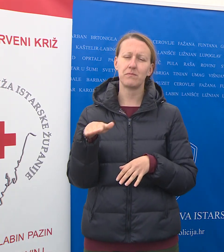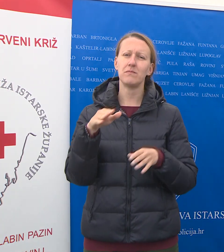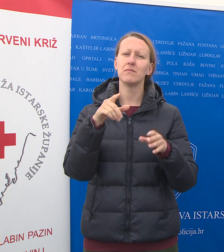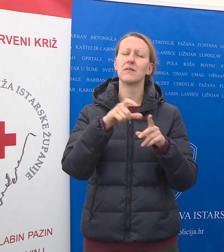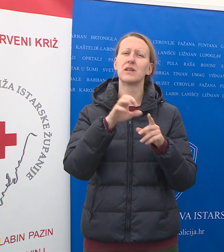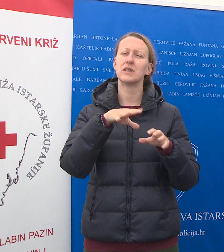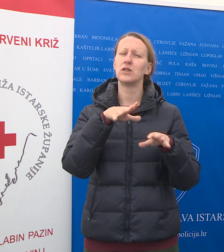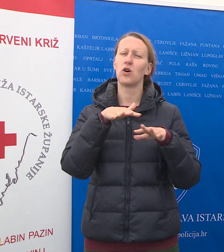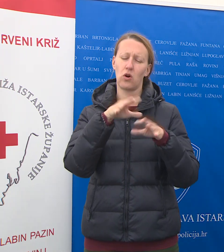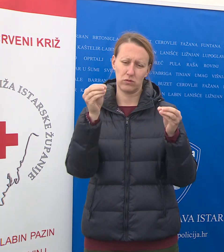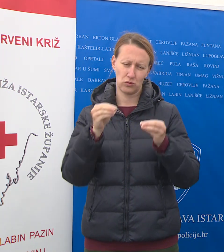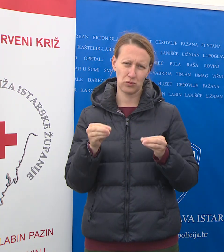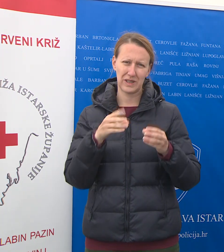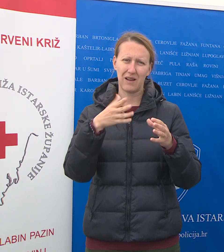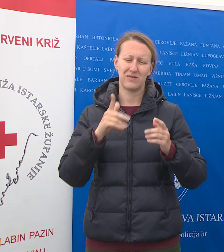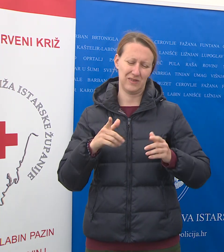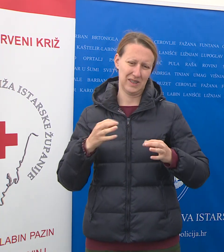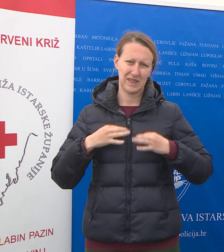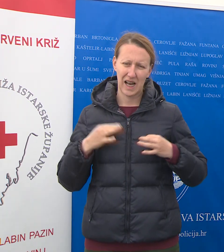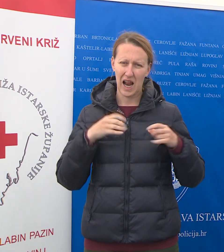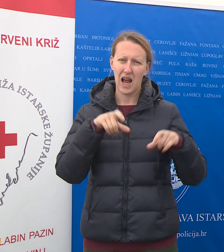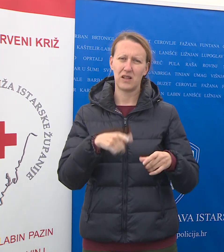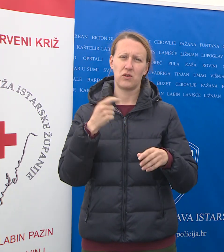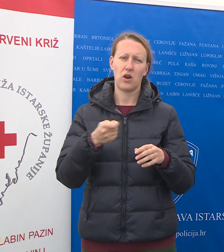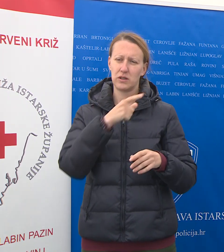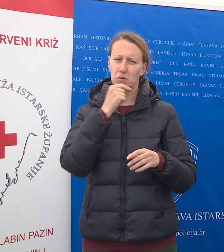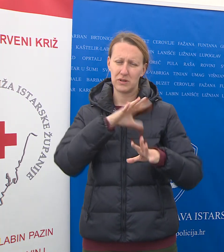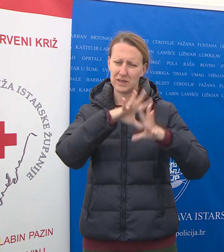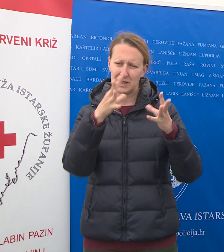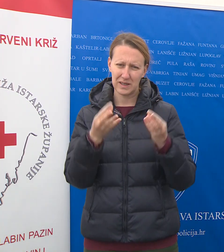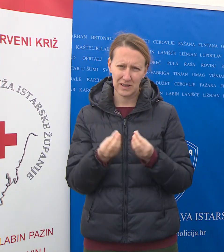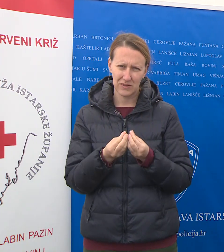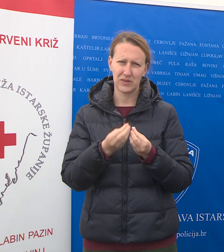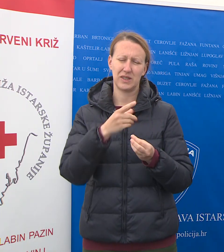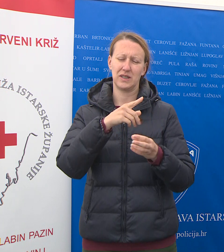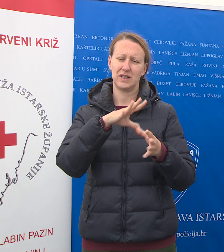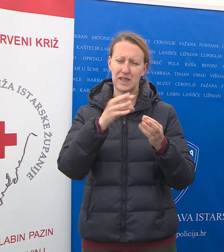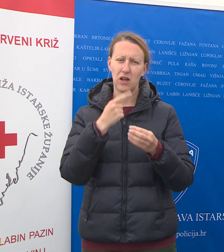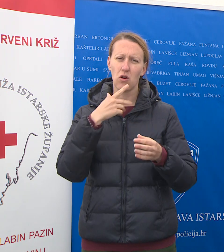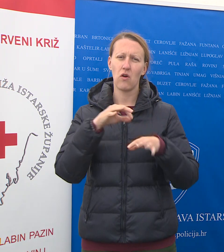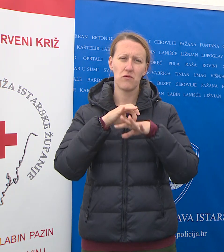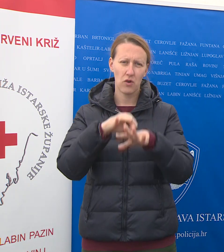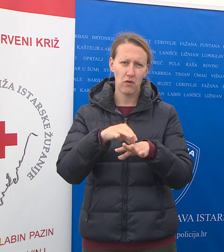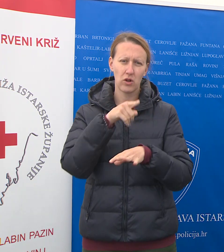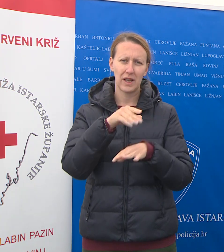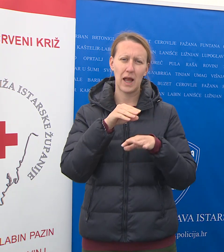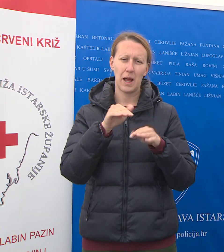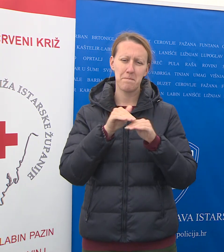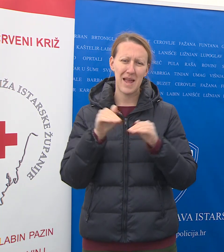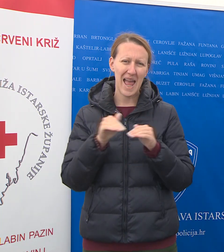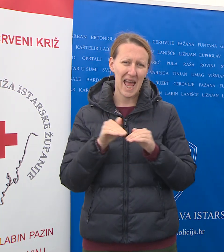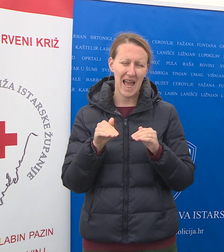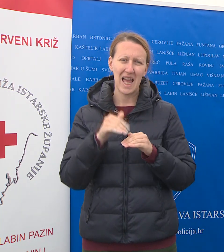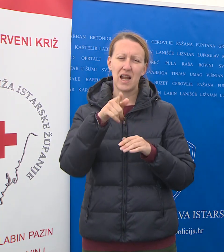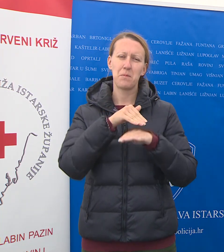dijelovima sustava civilne zaštite, zdravstvenim ustanovama, vatrogastvu, policiji, svime koji provodimo te mjere, jer te